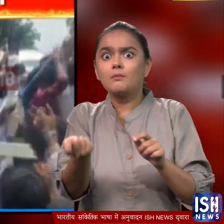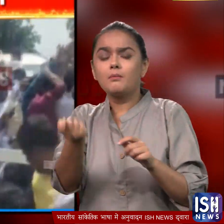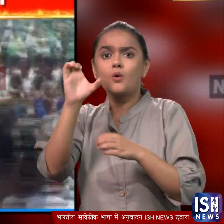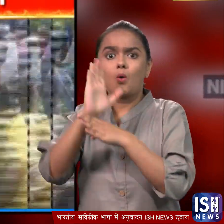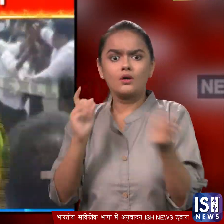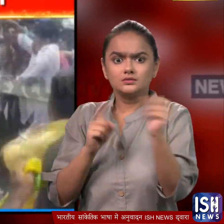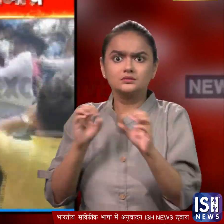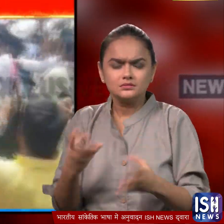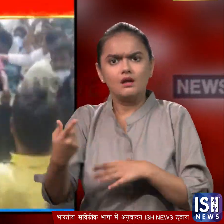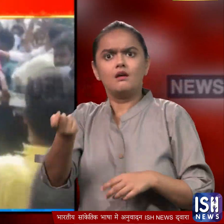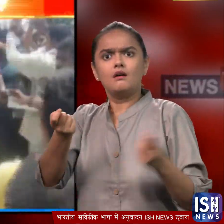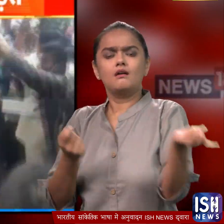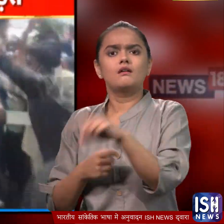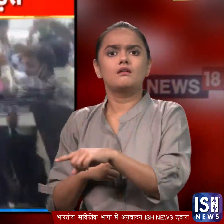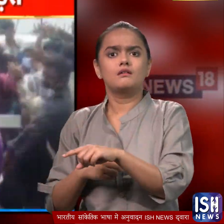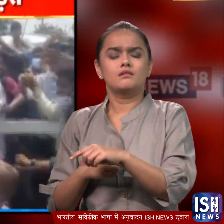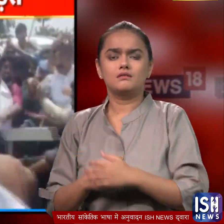लाठियों से हमला कर दिया।